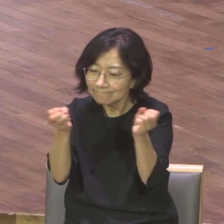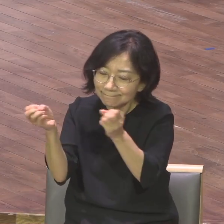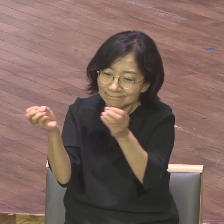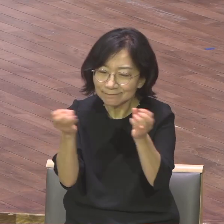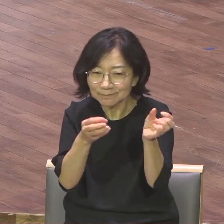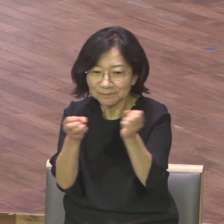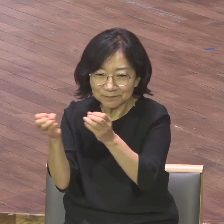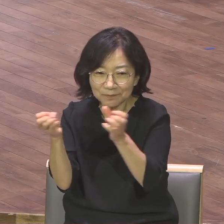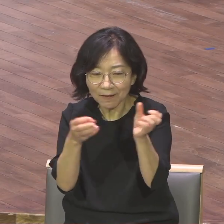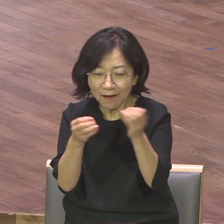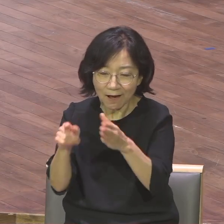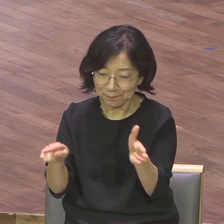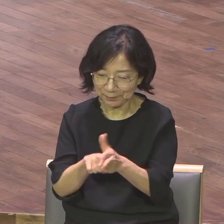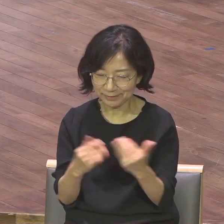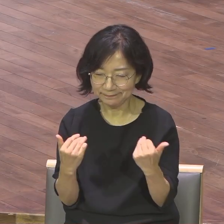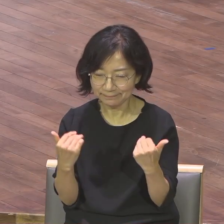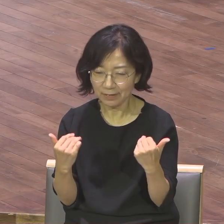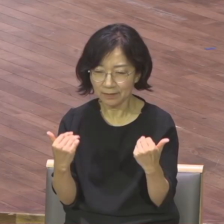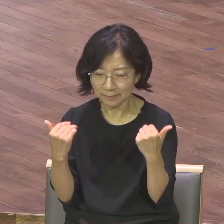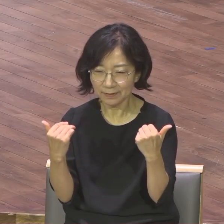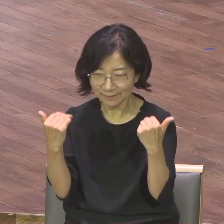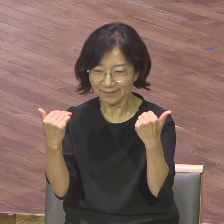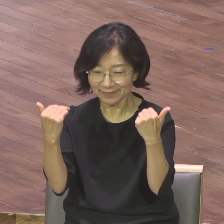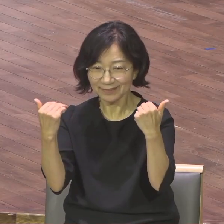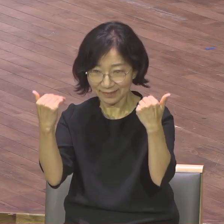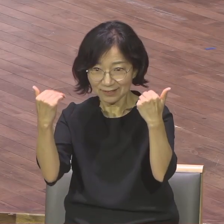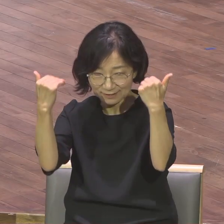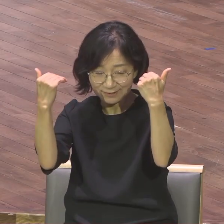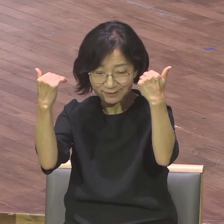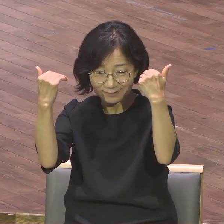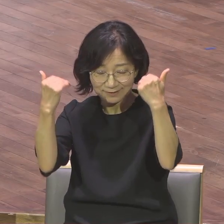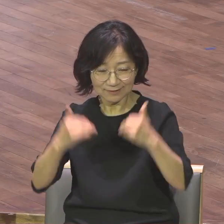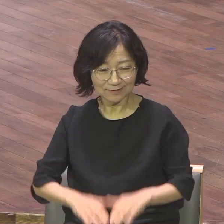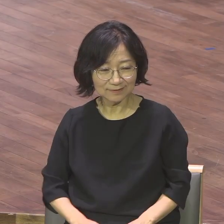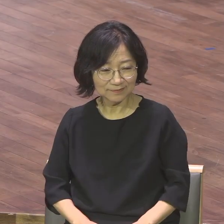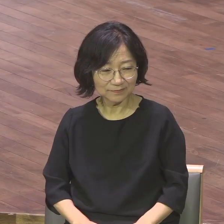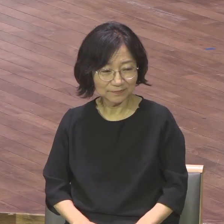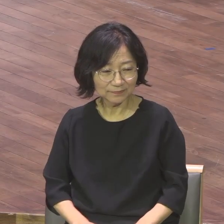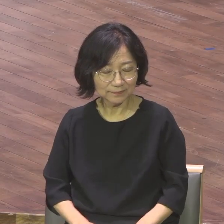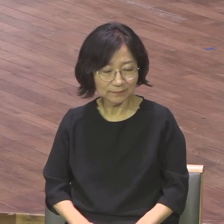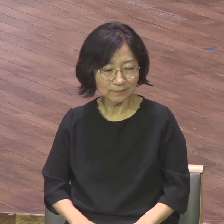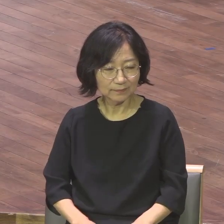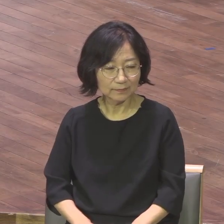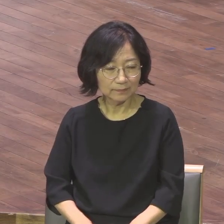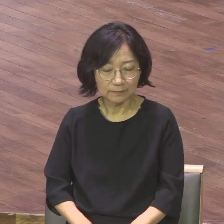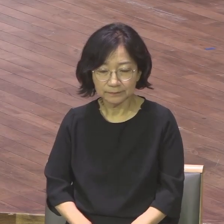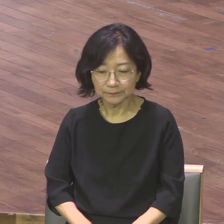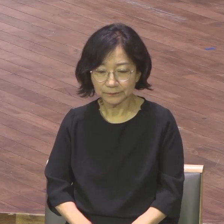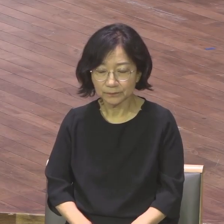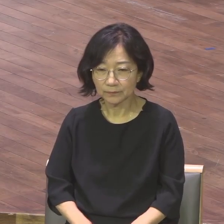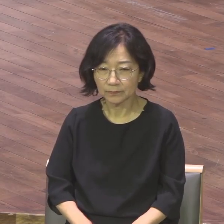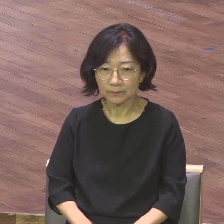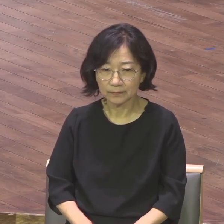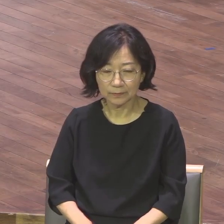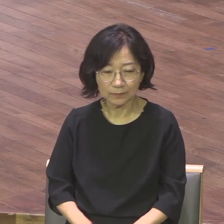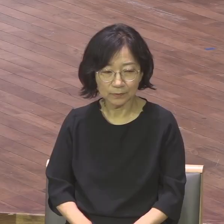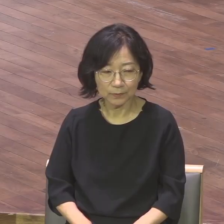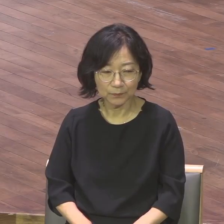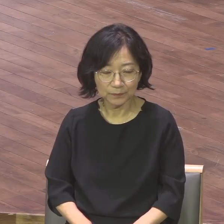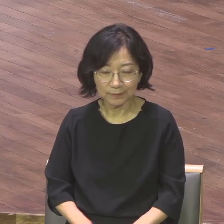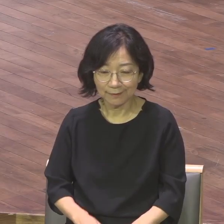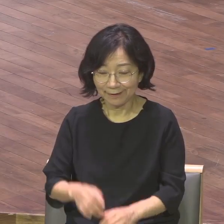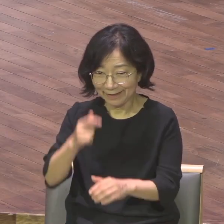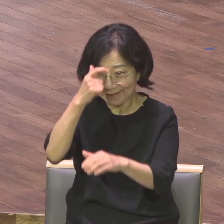그렇게 자꾸 자라가잖아요. 그러니까 이 교육훈련국에서는 자기들이 먼저 그 예배 끝나면